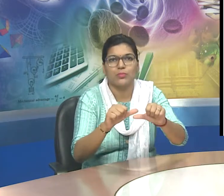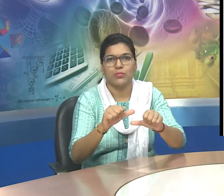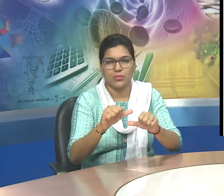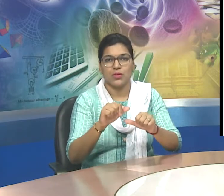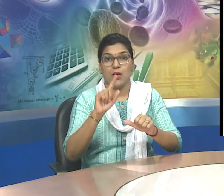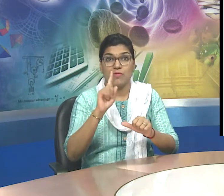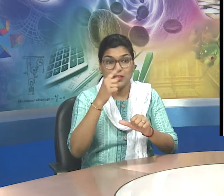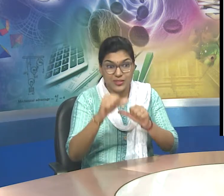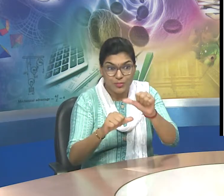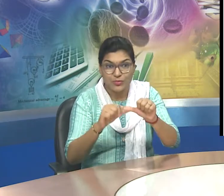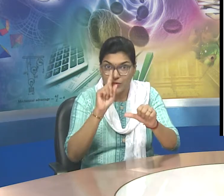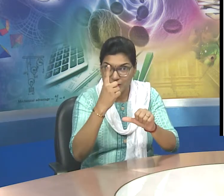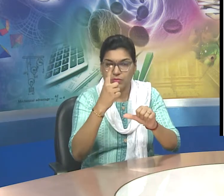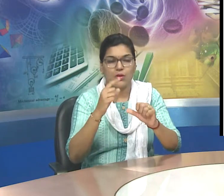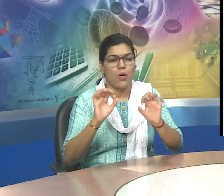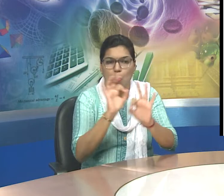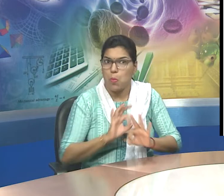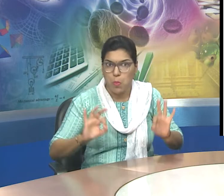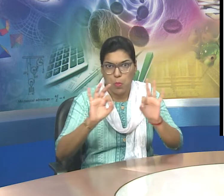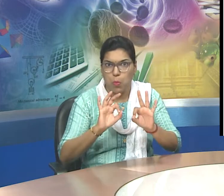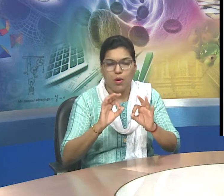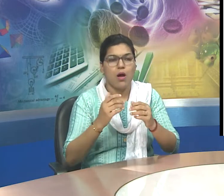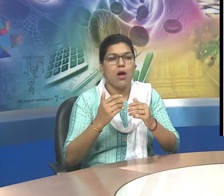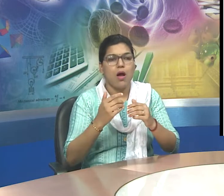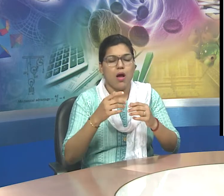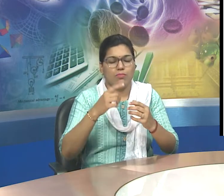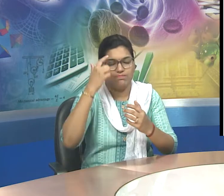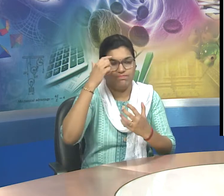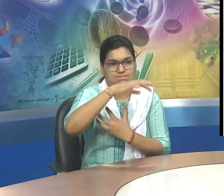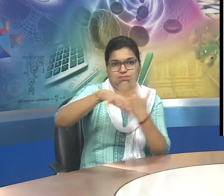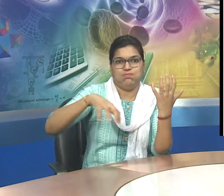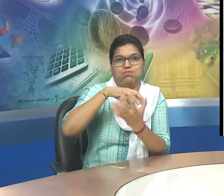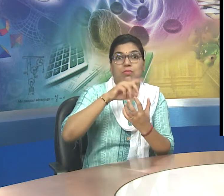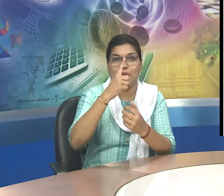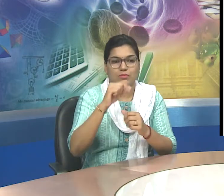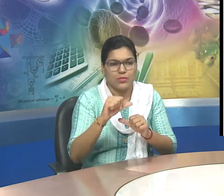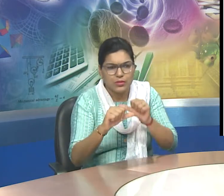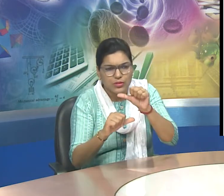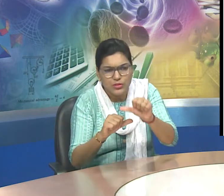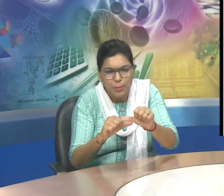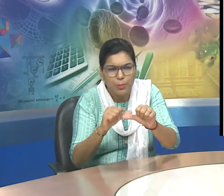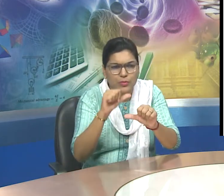इसमें एक स्तर से अगले स्तर, उस दूसरे स्तर से तीसरे स्तर पर जाते हैं, तो उस स्तर